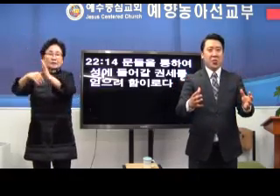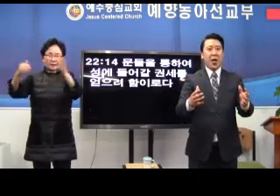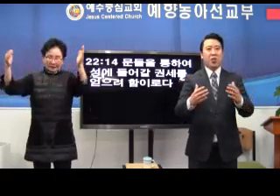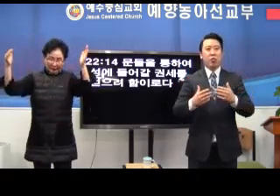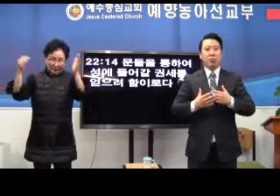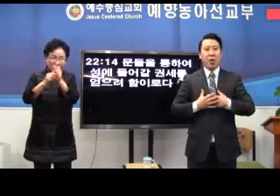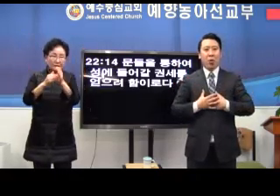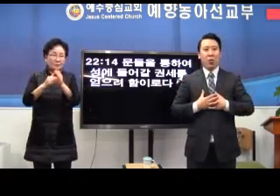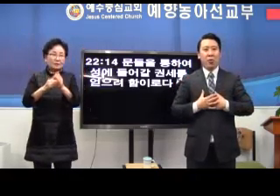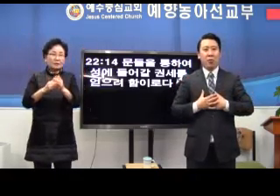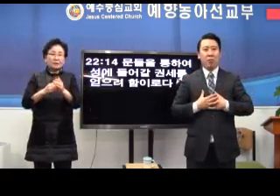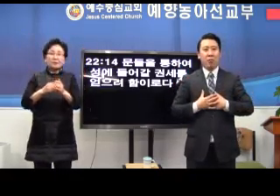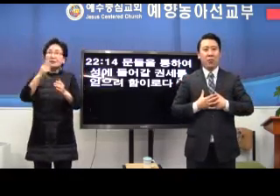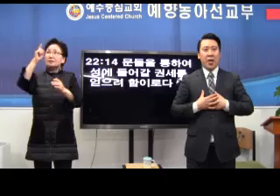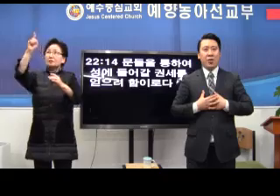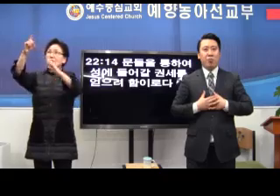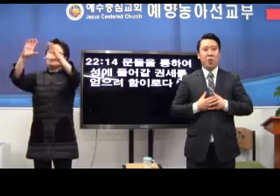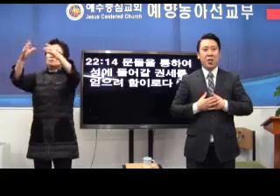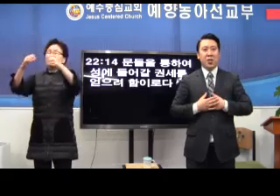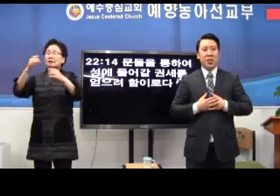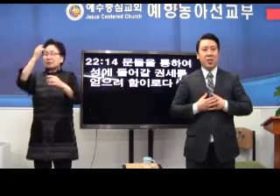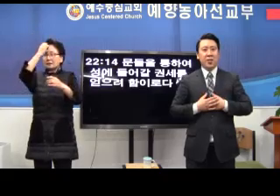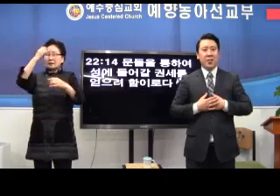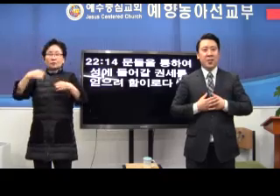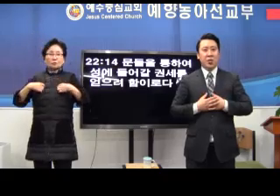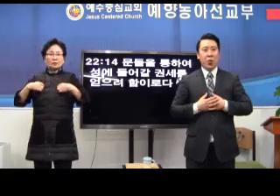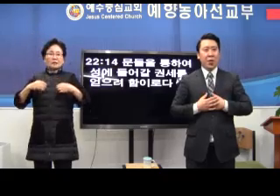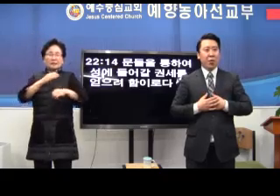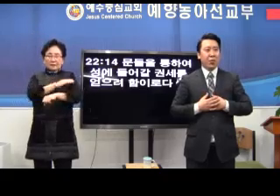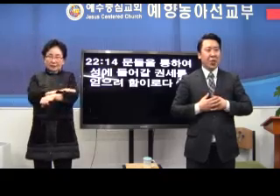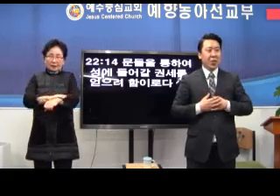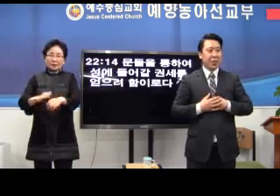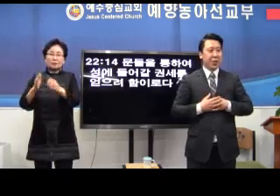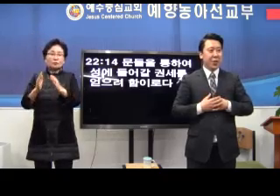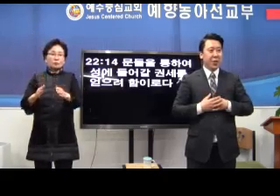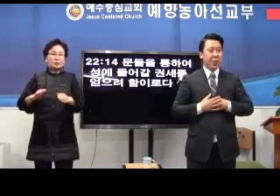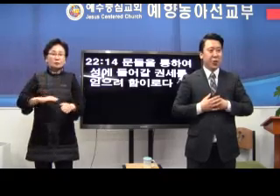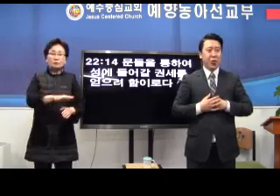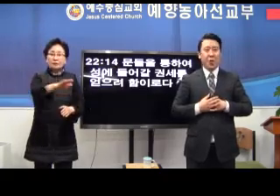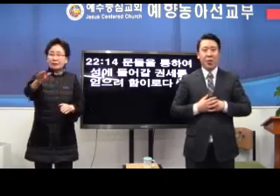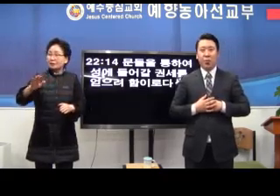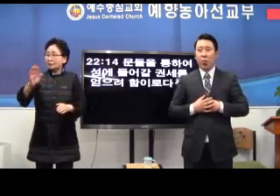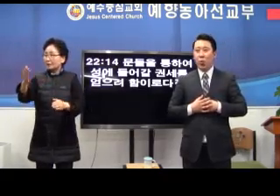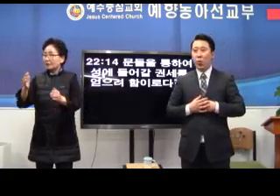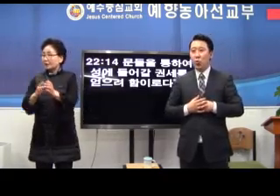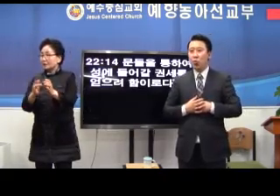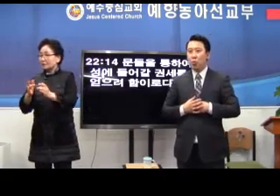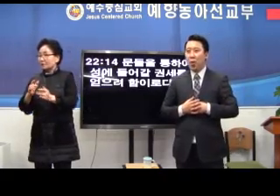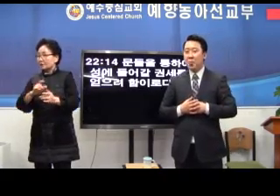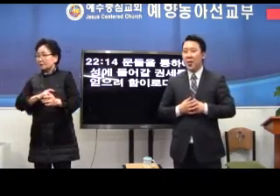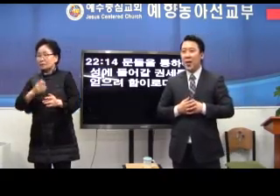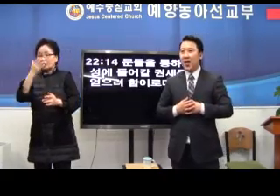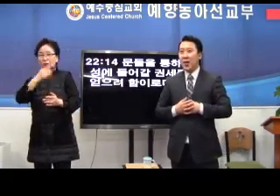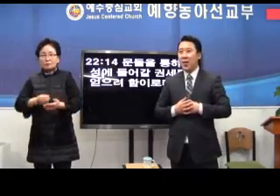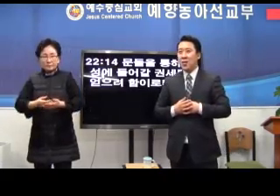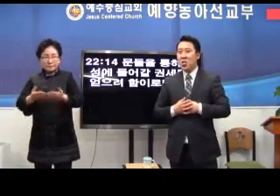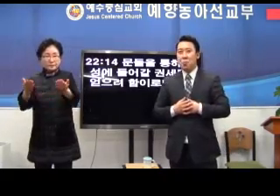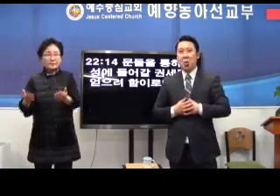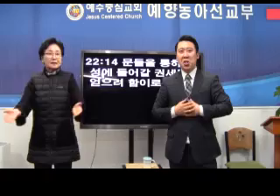나의 천국 예복 잘 준비하시는 저와 여러분들 되시기를 주님의 이름으로 축복합니다. 시편